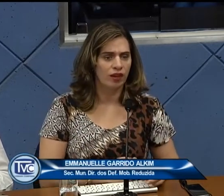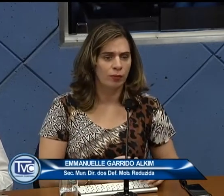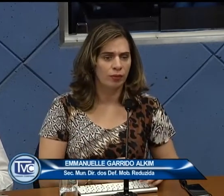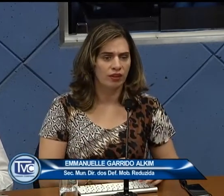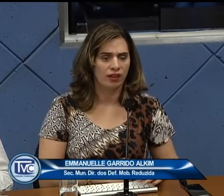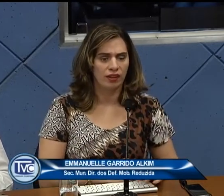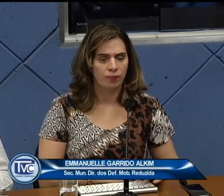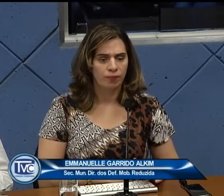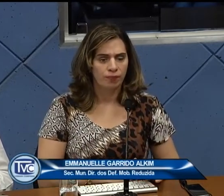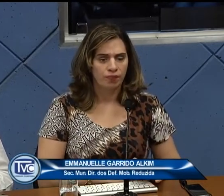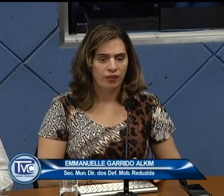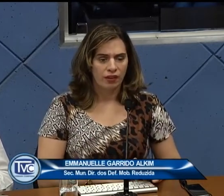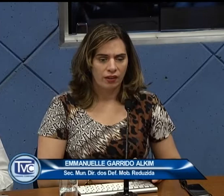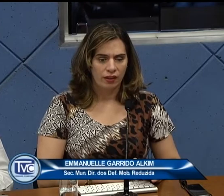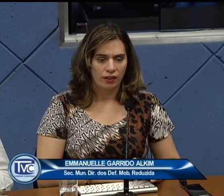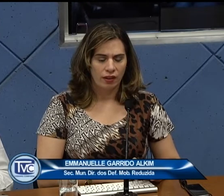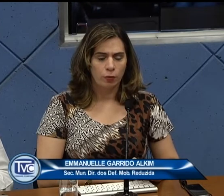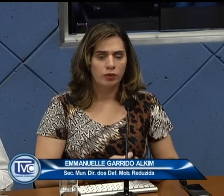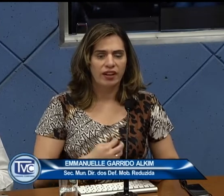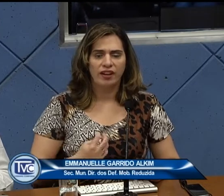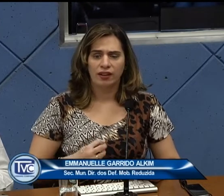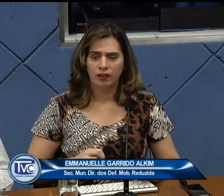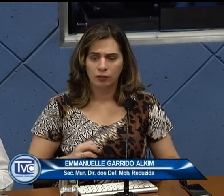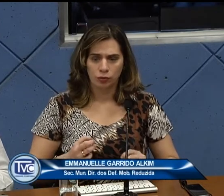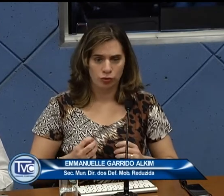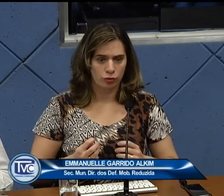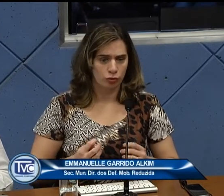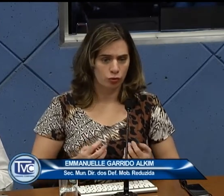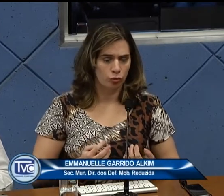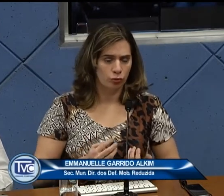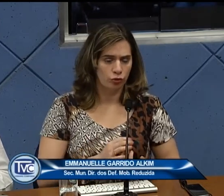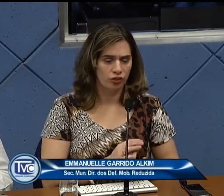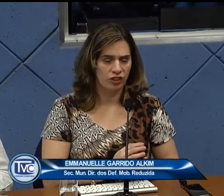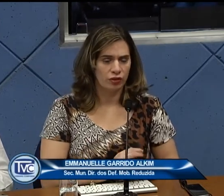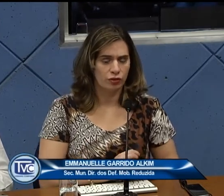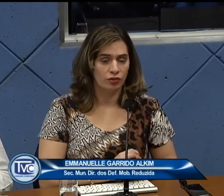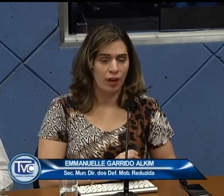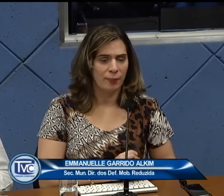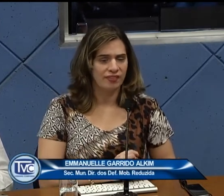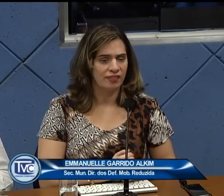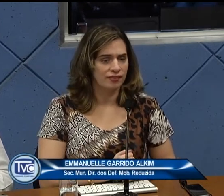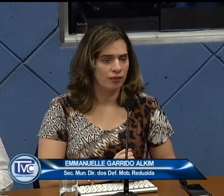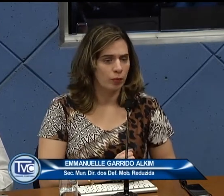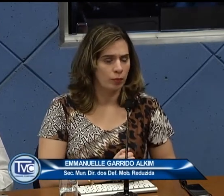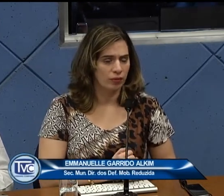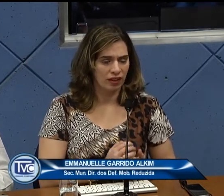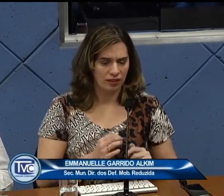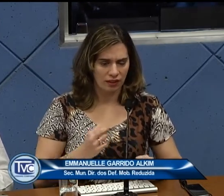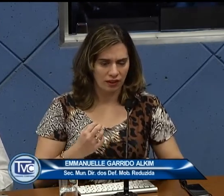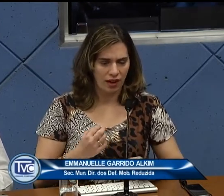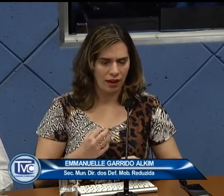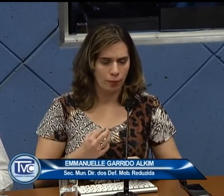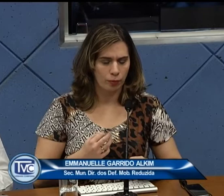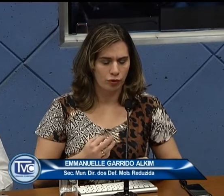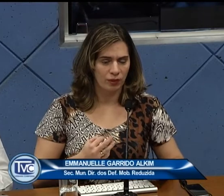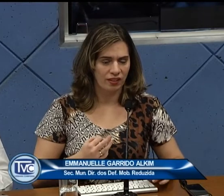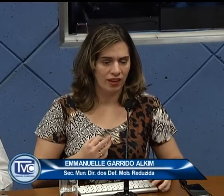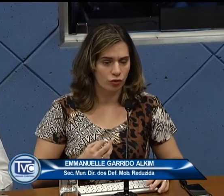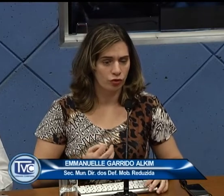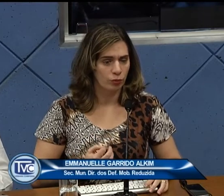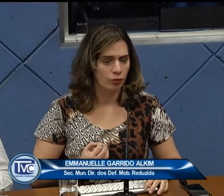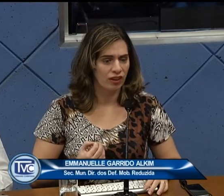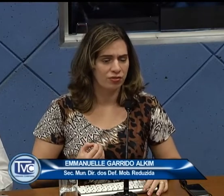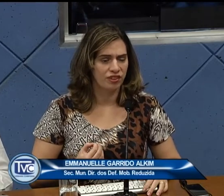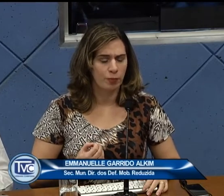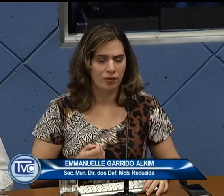tal. E eu lembro que eu mudei nos últimos dias a apresentação a